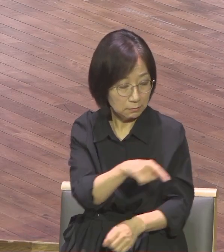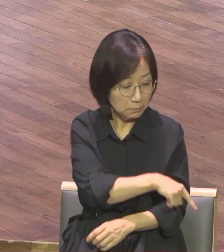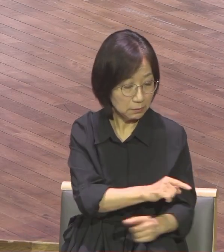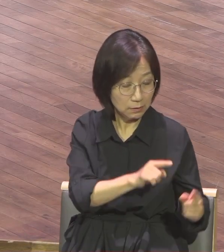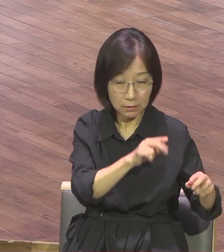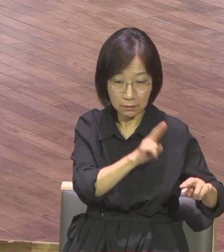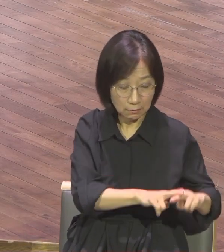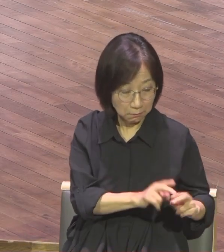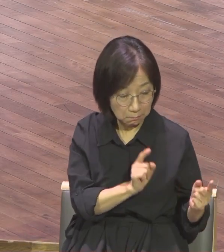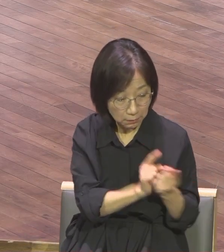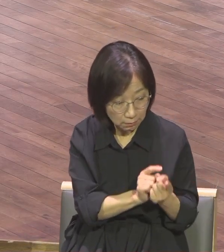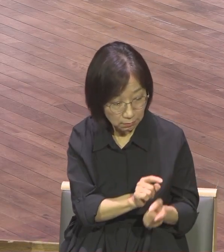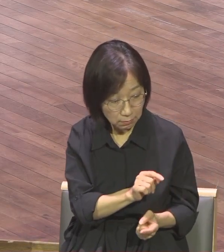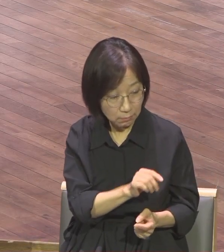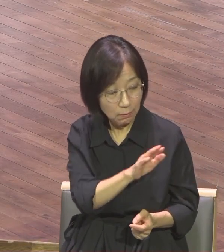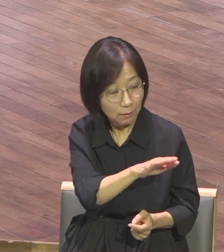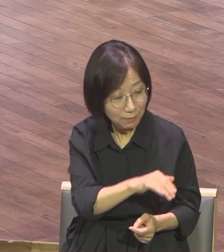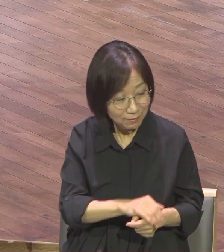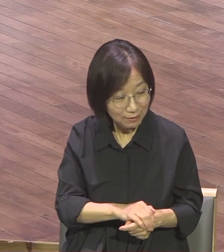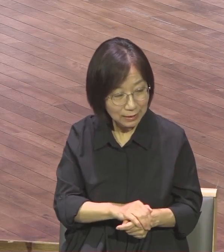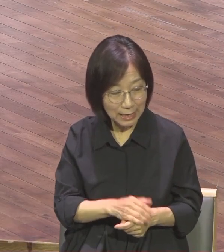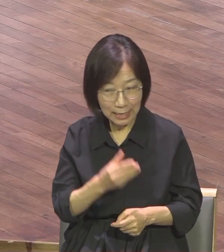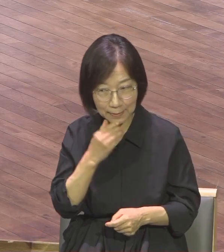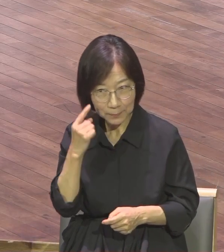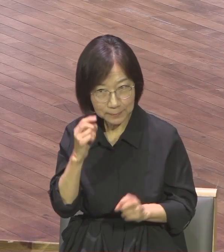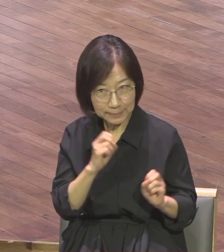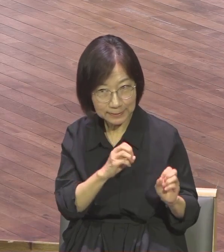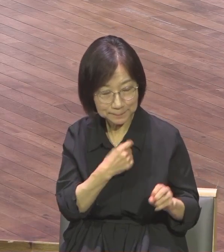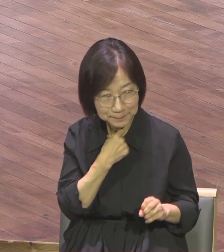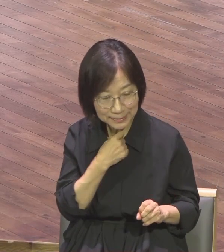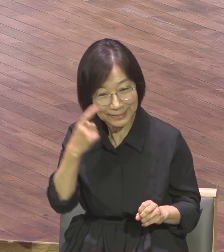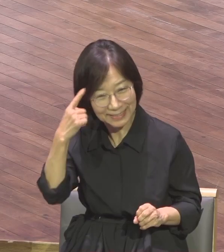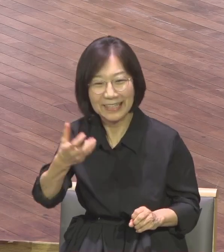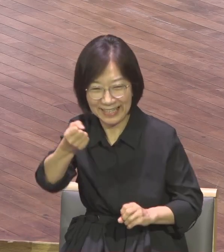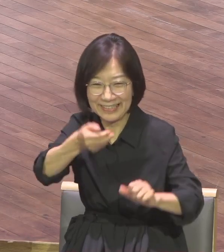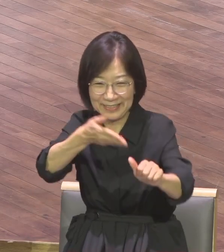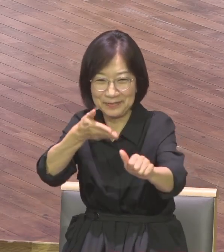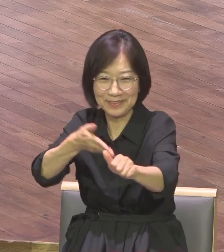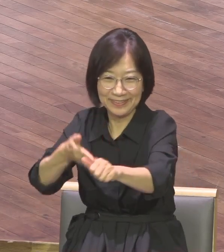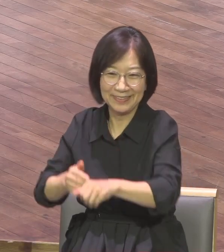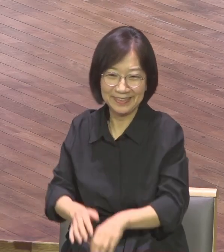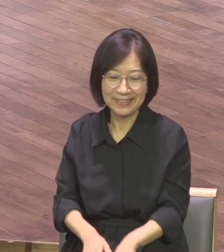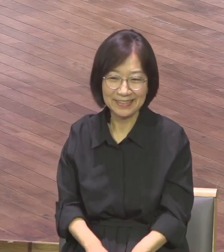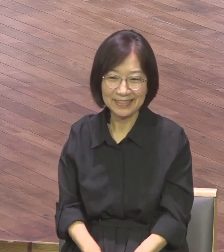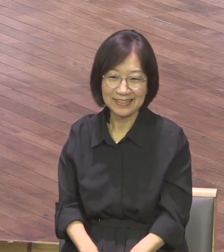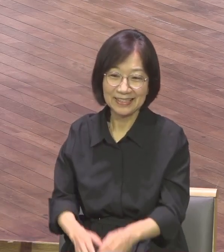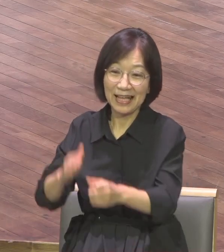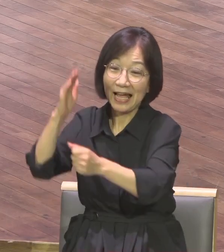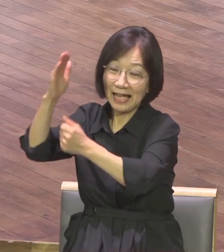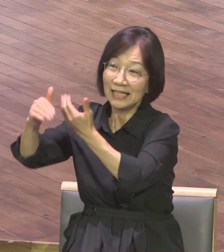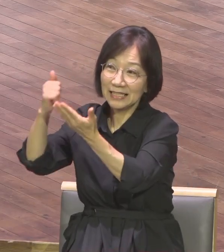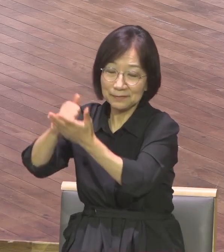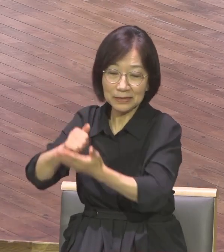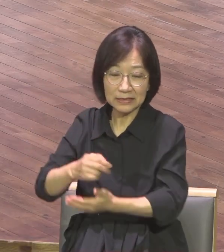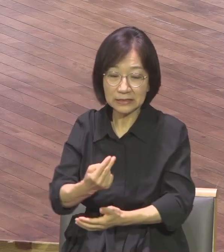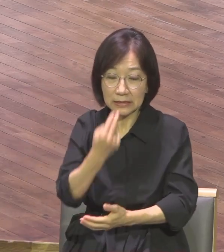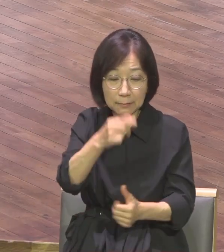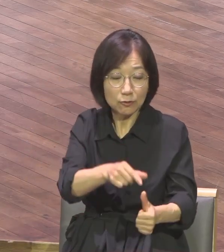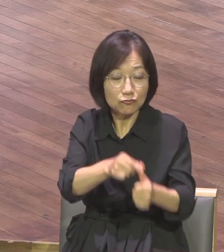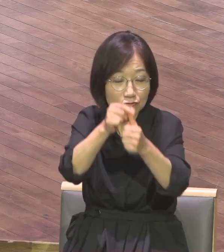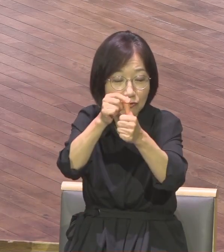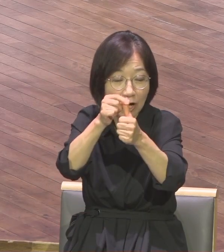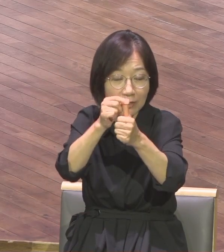전달하고 잠깐이라도 만나게 한 줄 그런 생각을 가지시기 바랍니다. 생명 살리는 도구로 하나님이 나를